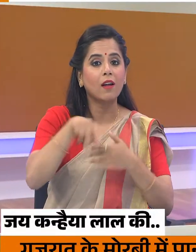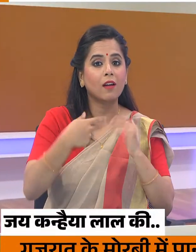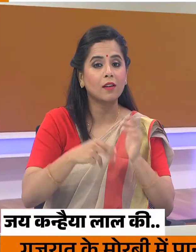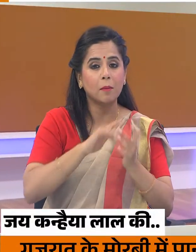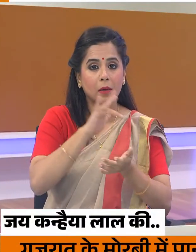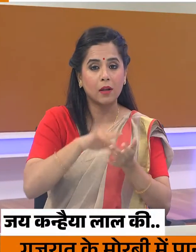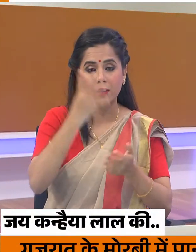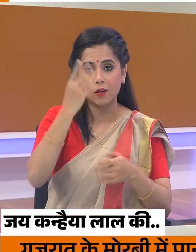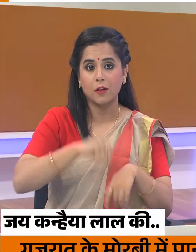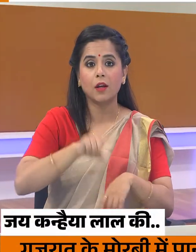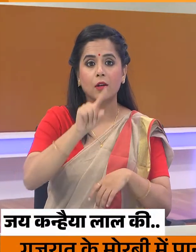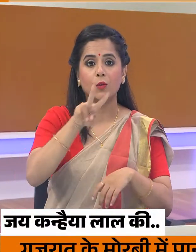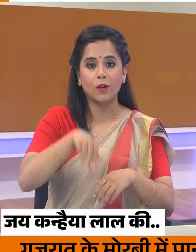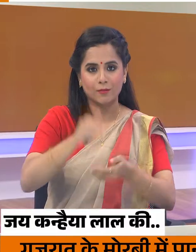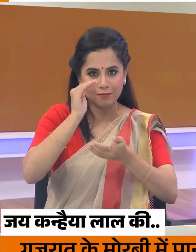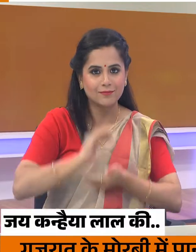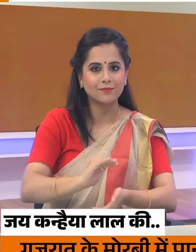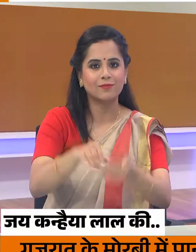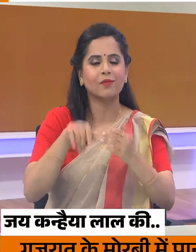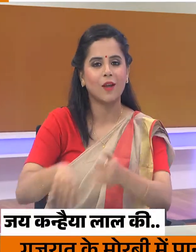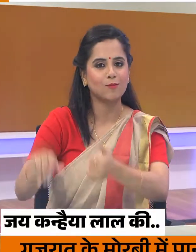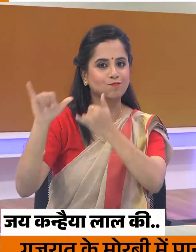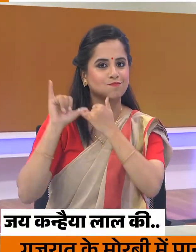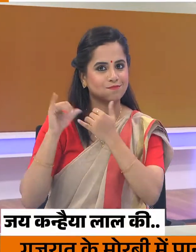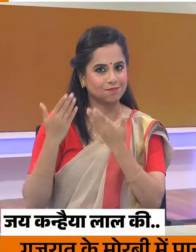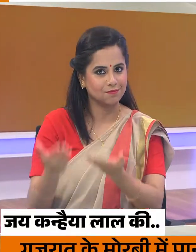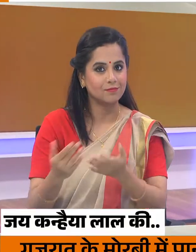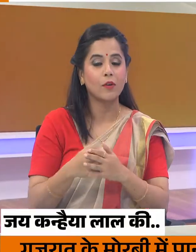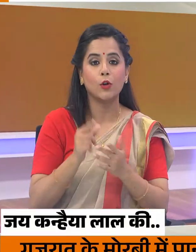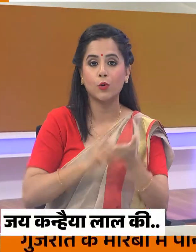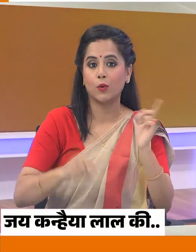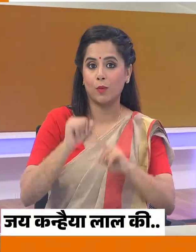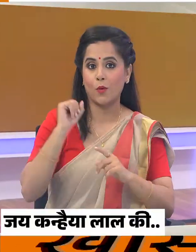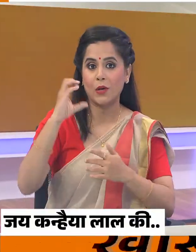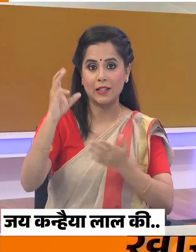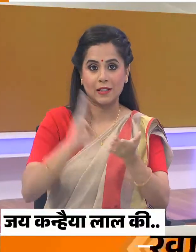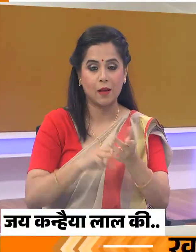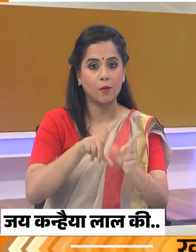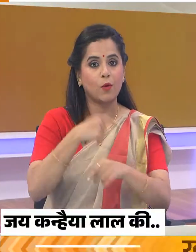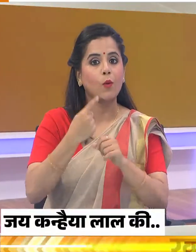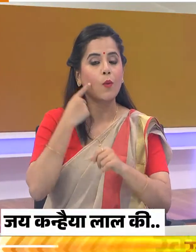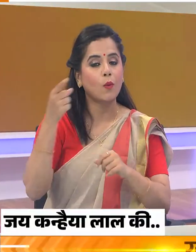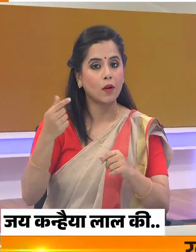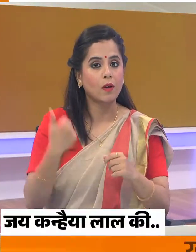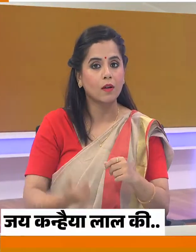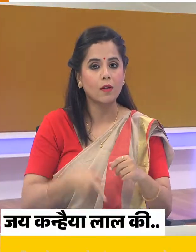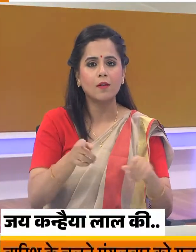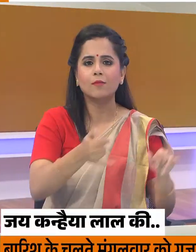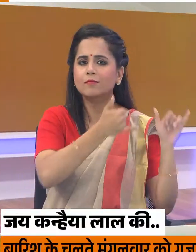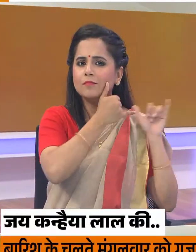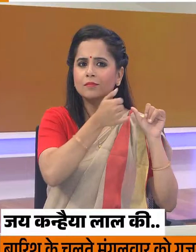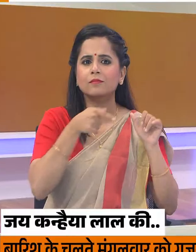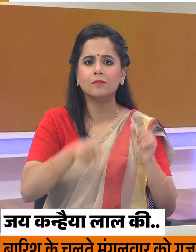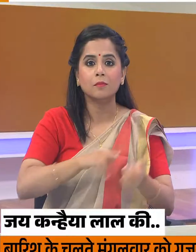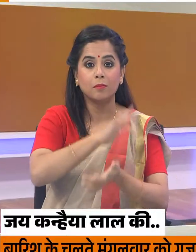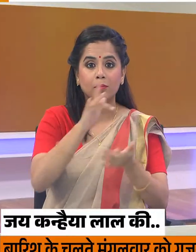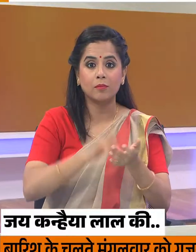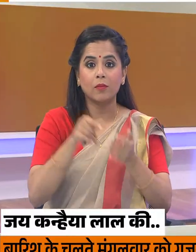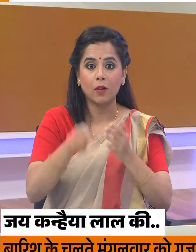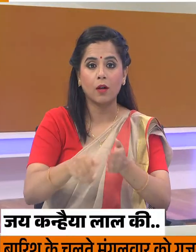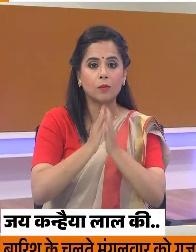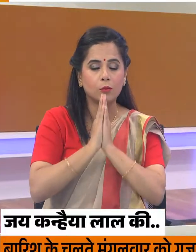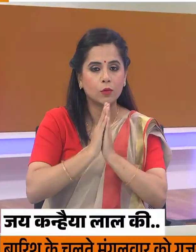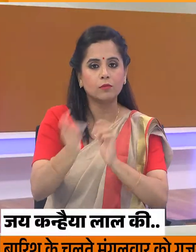रात 12 बजे जन्म लेंगे लड्डू गोपाल। यूपी सीएम योगी आदित्यनाथ ने श्री कृष्ण जन्मभूमि मंदिर में